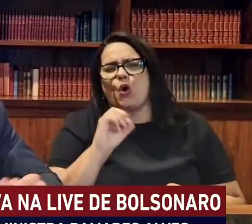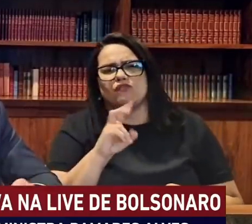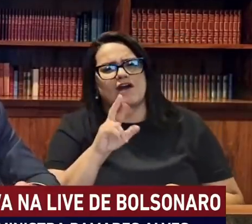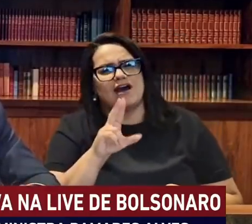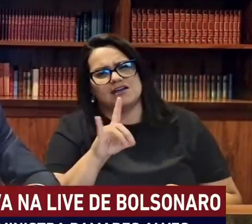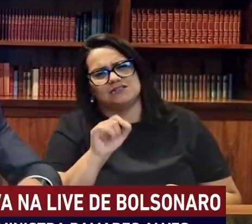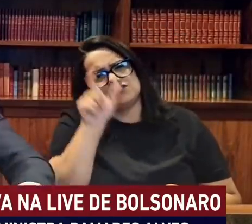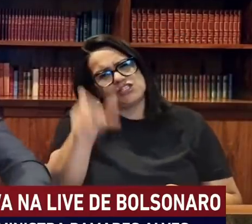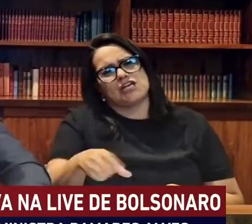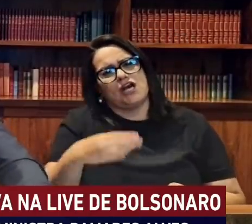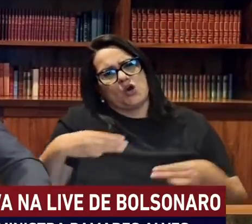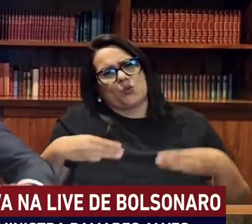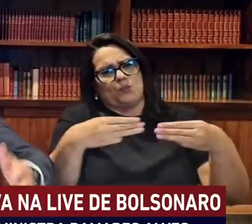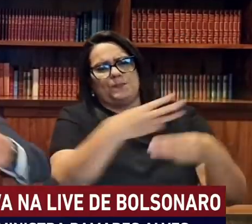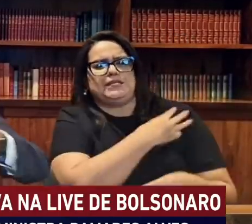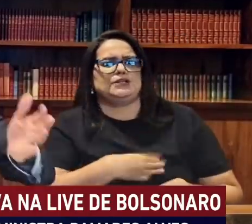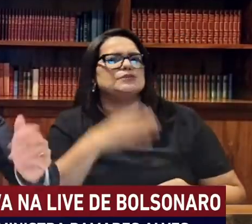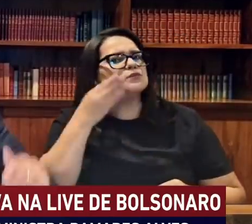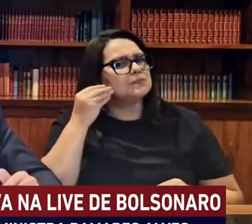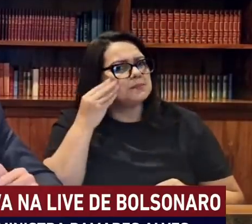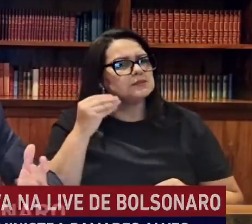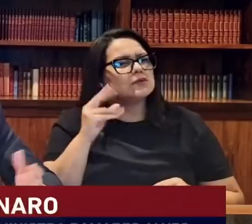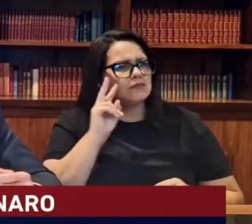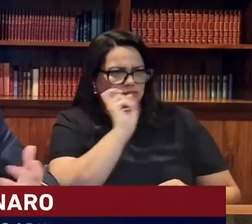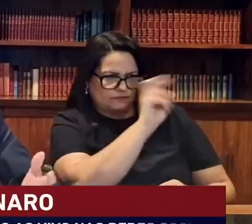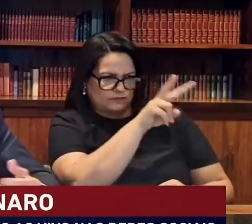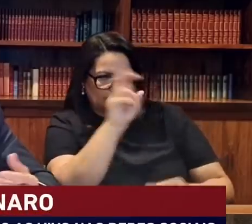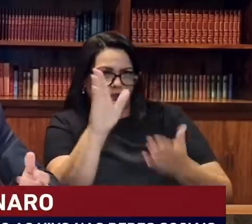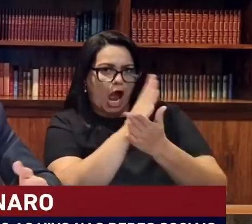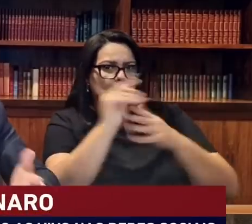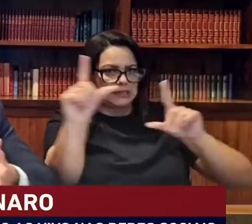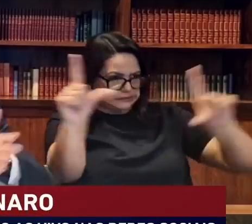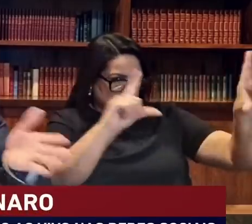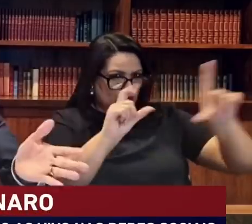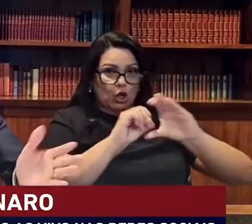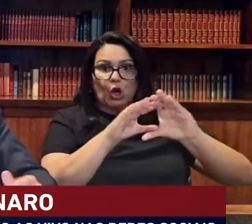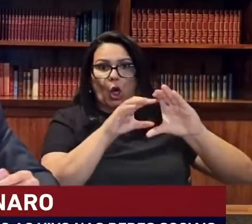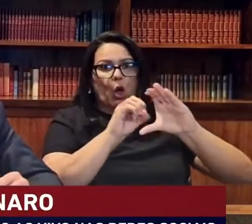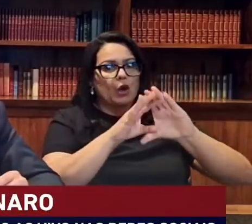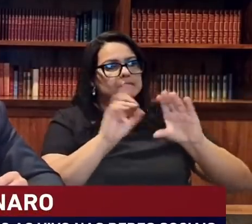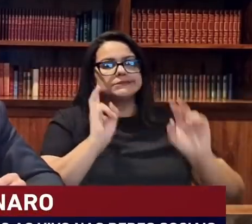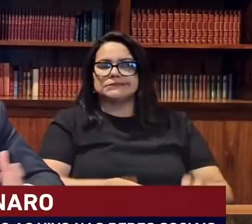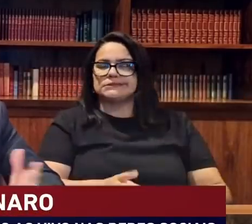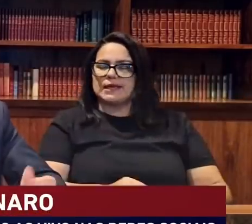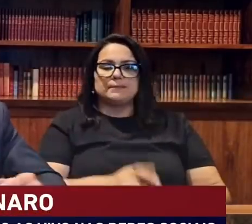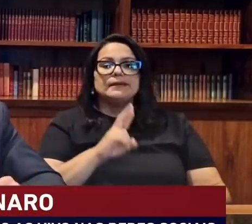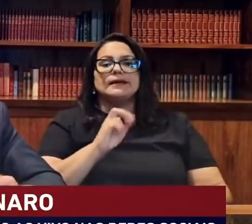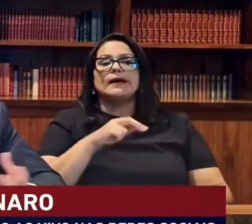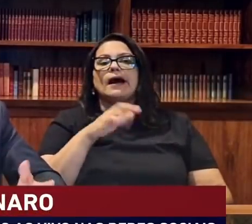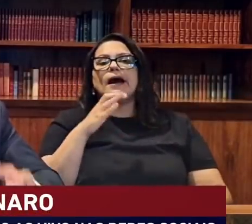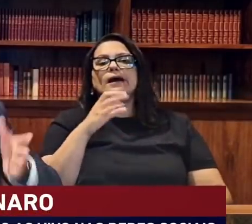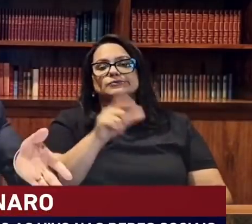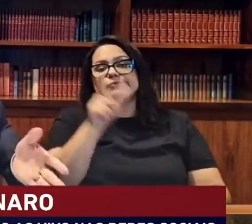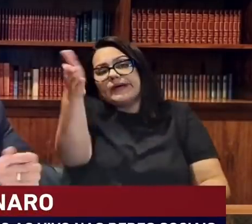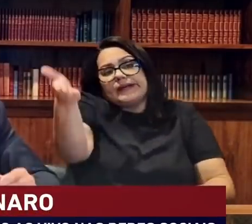covardia. E daí vem, sabe, algumas televisões, algumas, né, como a Globo, que sempre tem um ranço com evangélico, com